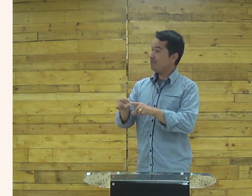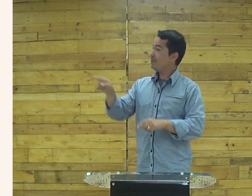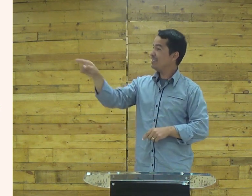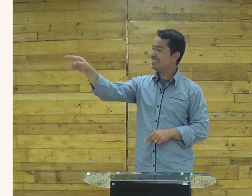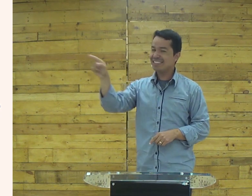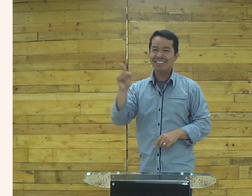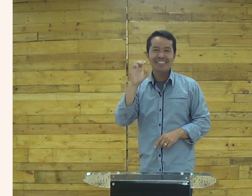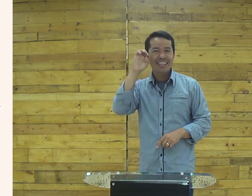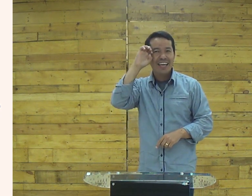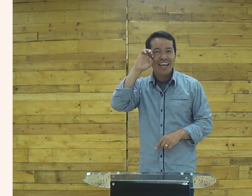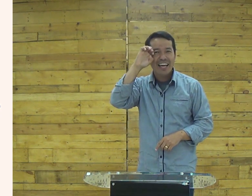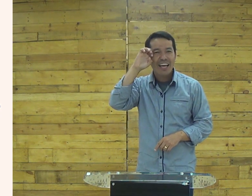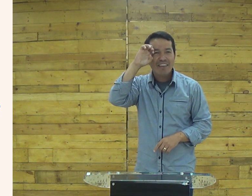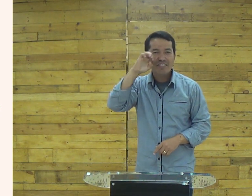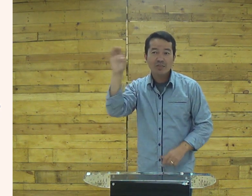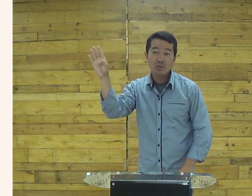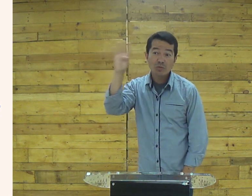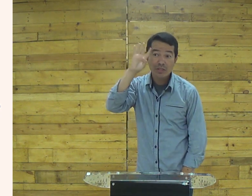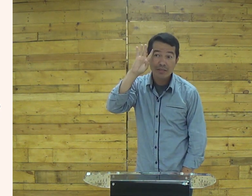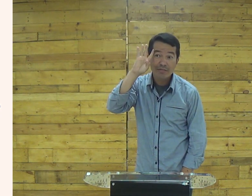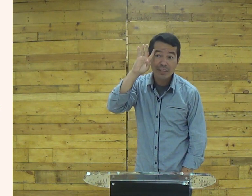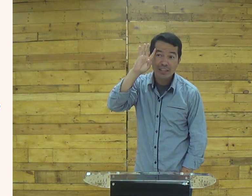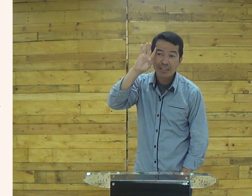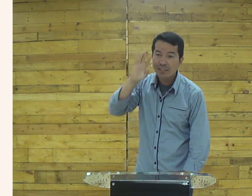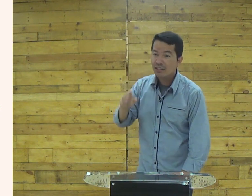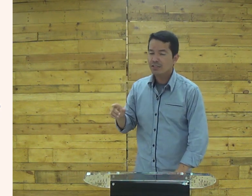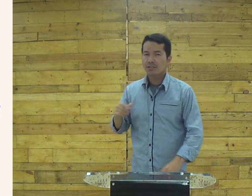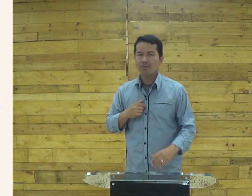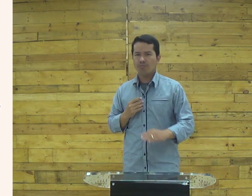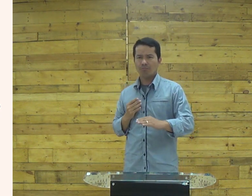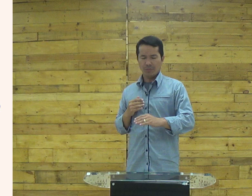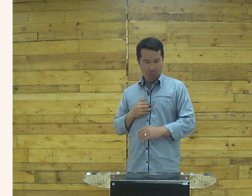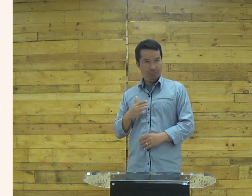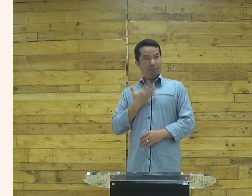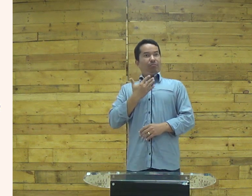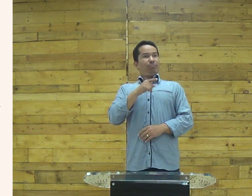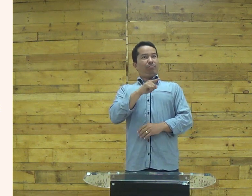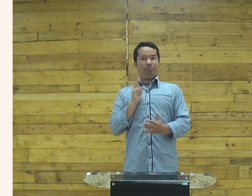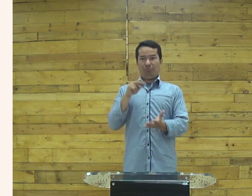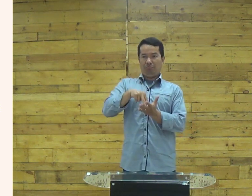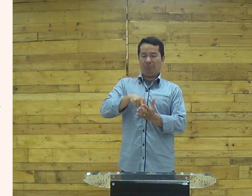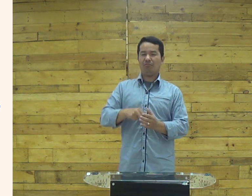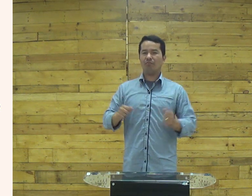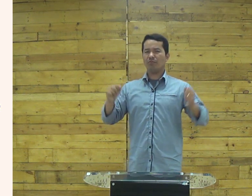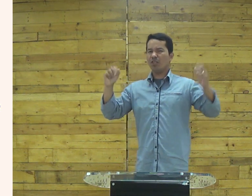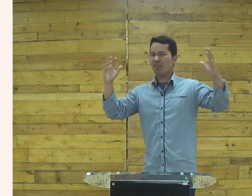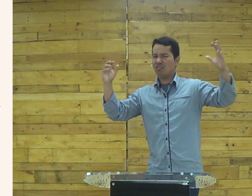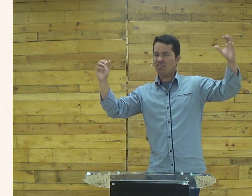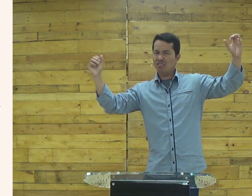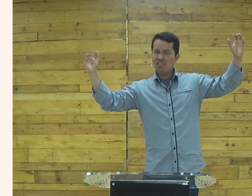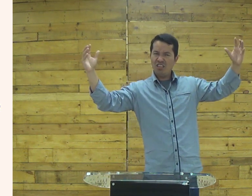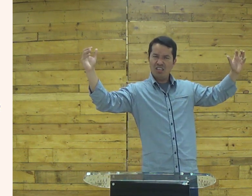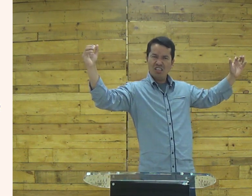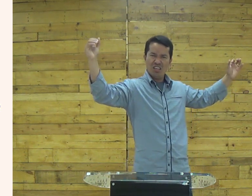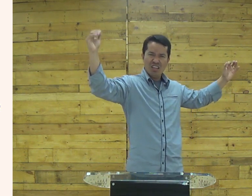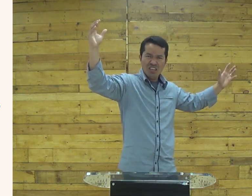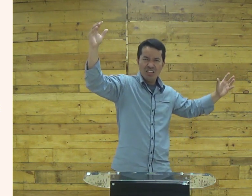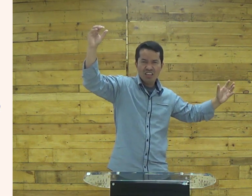de ver. Da mesma forma, o Everson... Toda quarta-feira, Eu fico admirado porque ele está ali